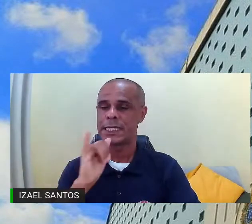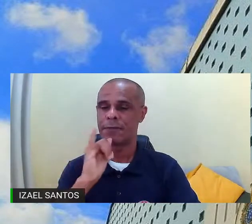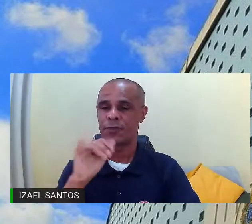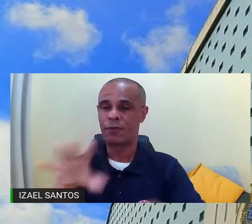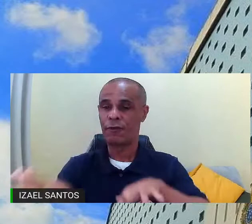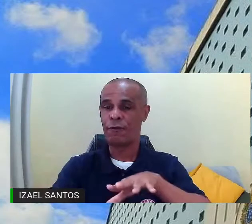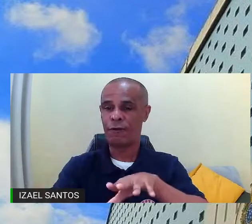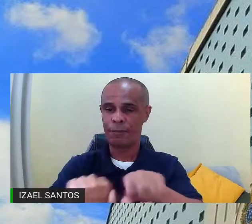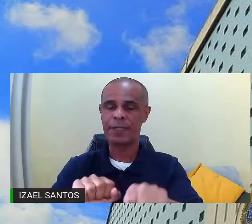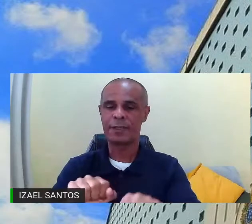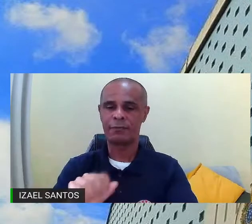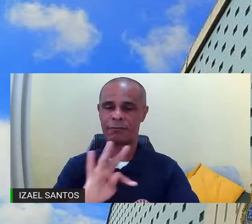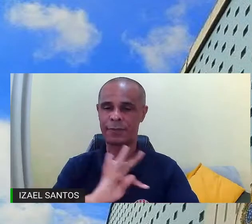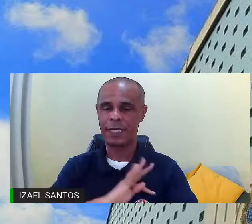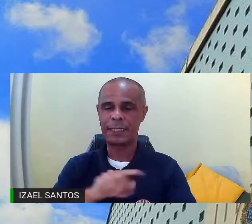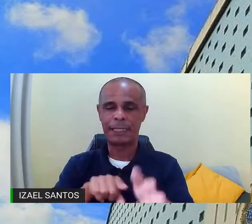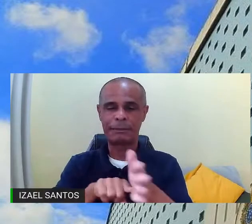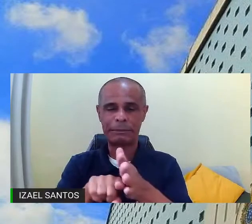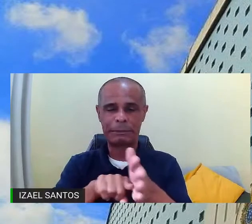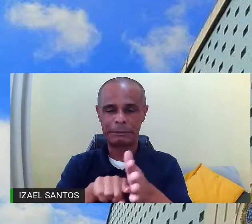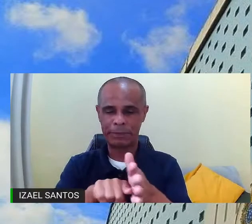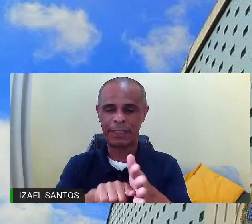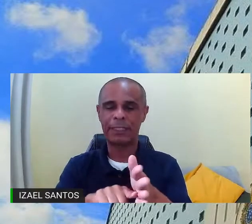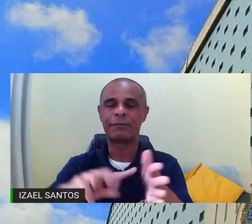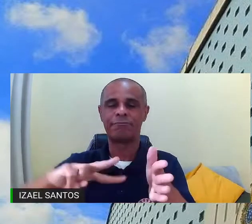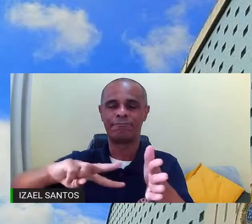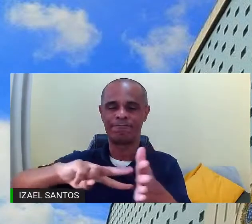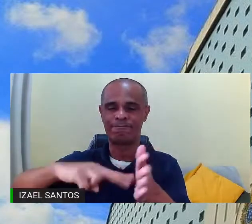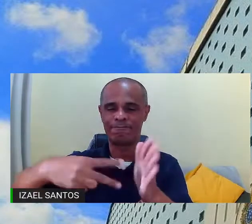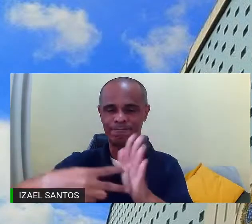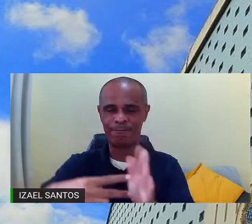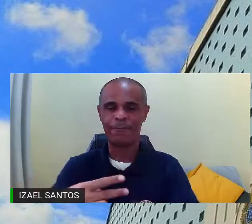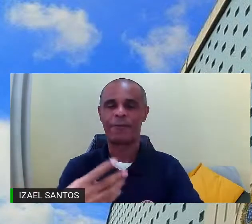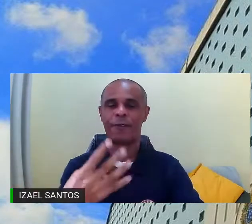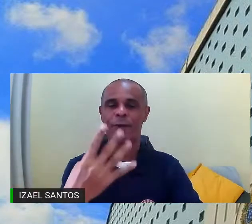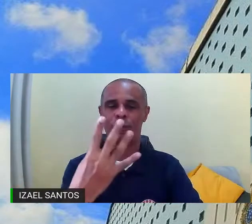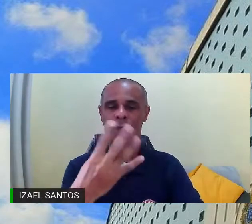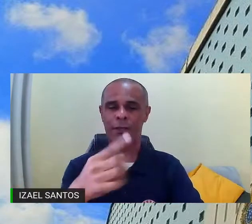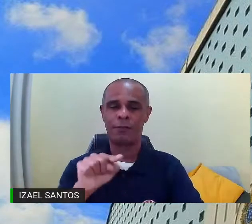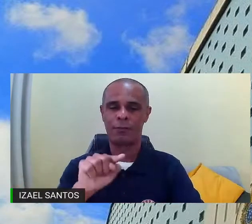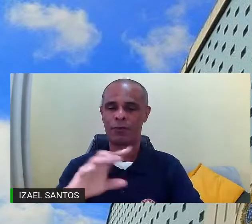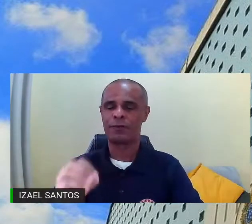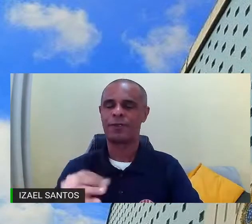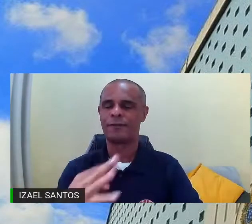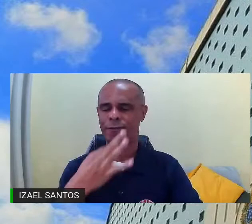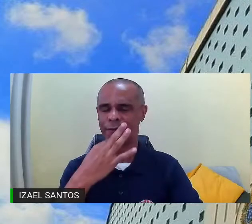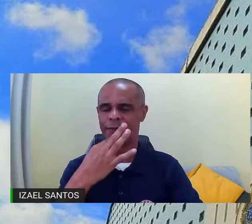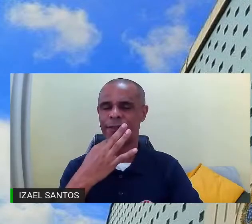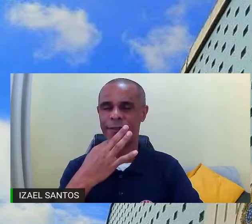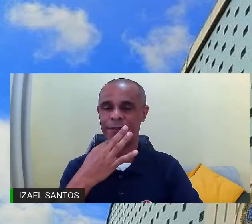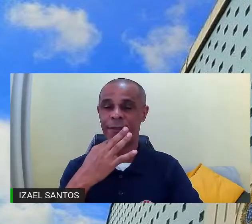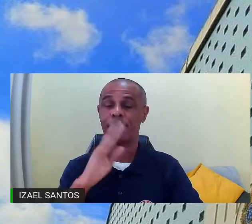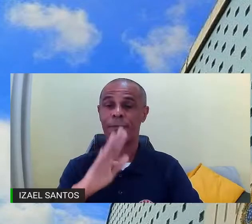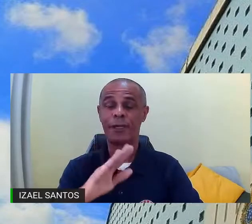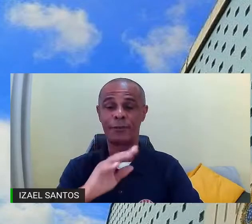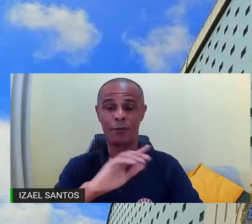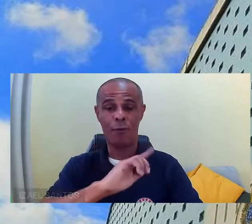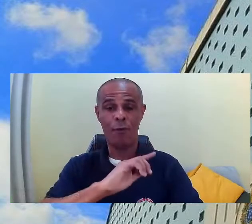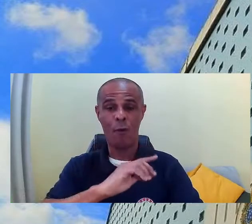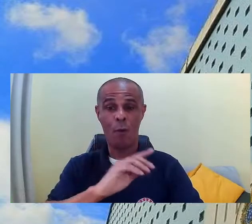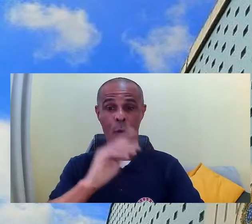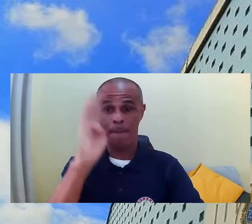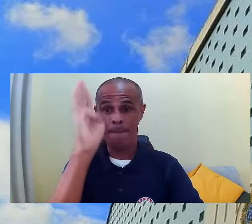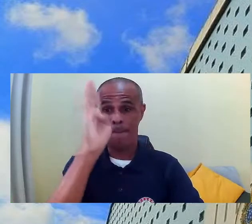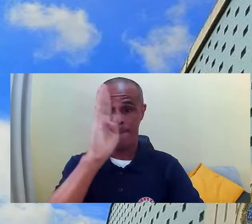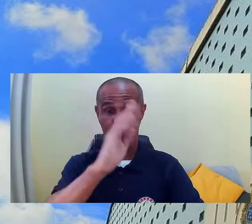sabem exatamente o que significa. Neste contexto, o Estado brasileiro não cuida da ciência,